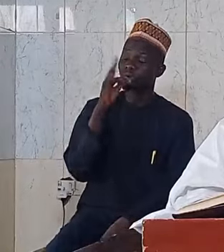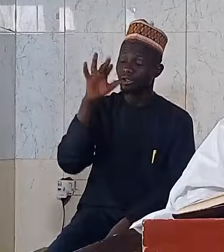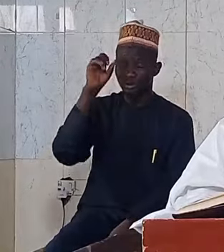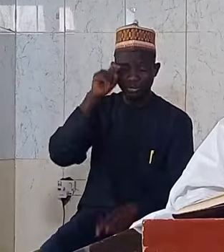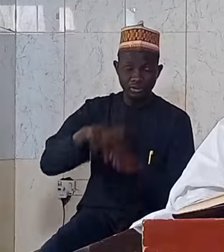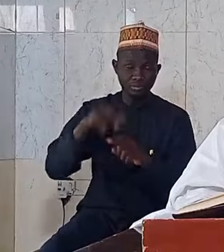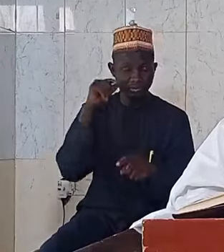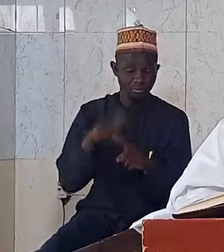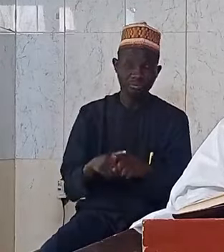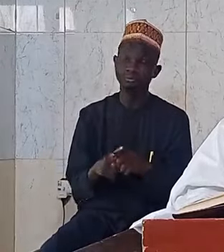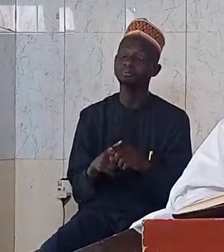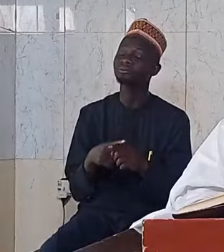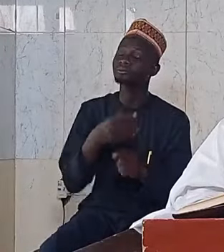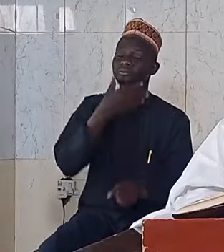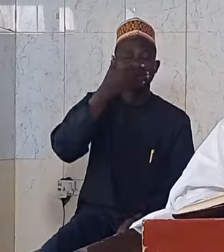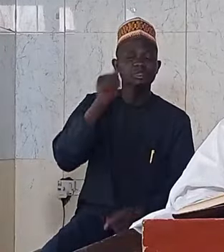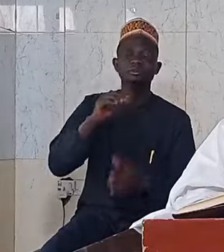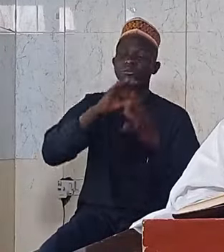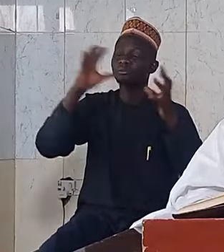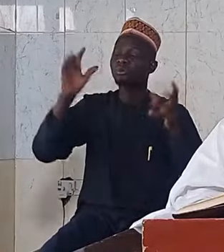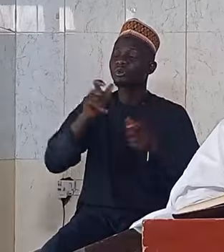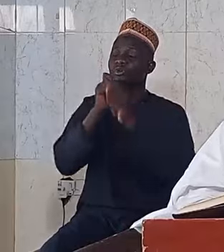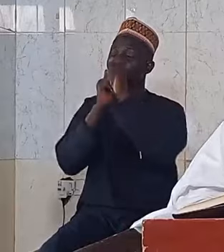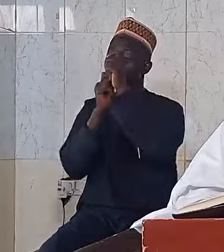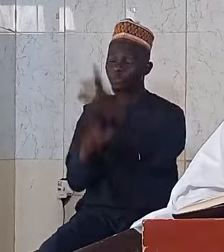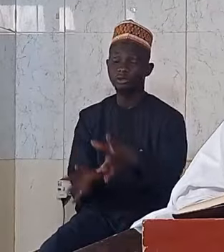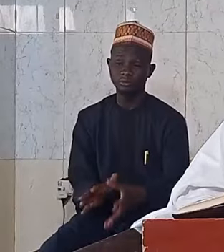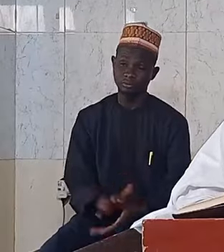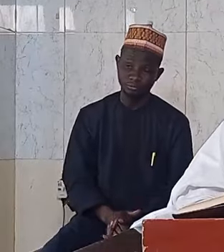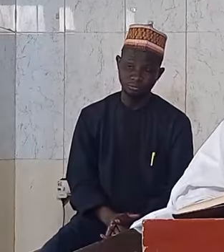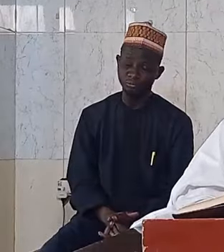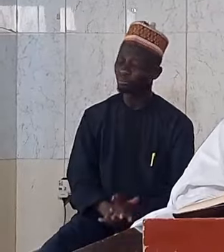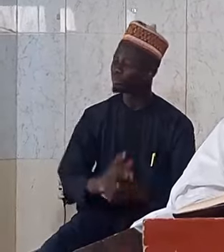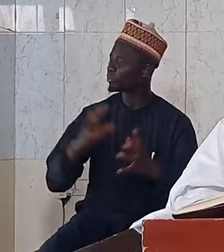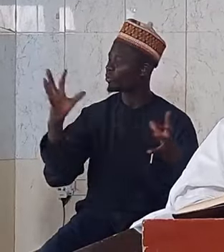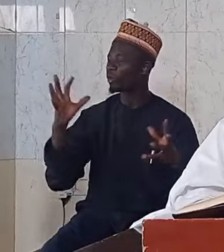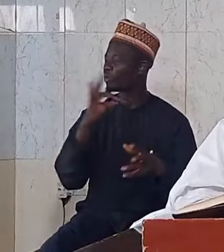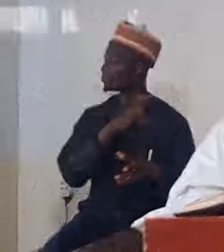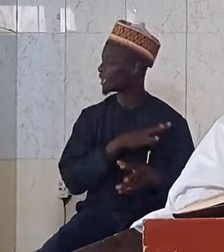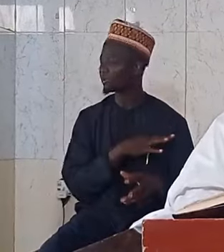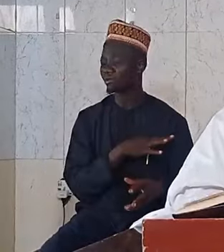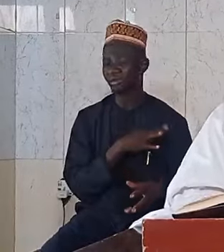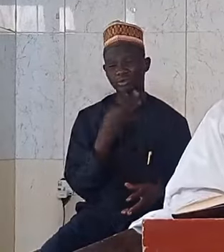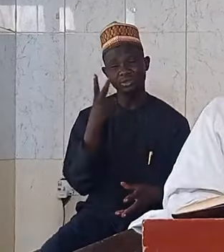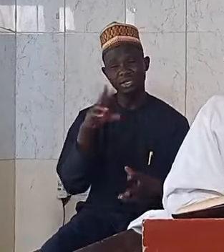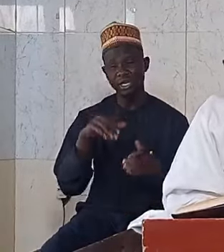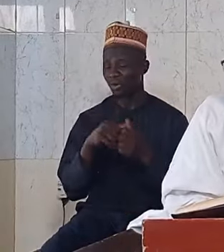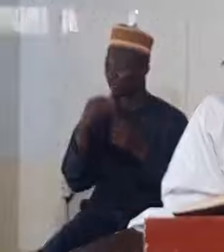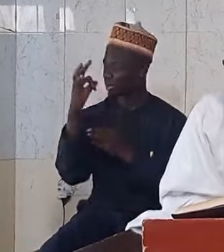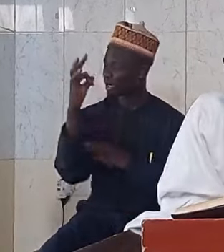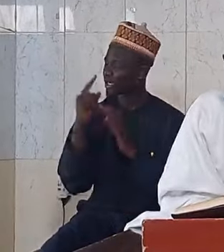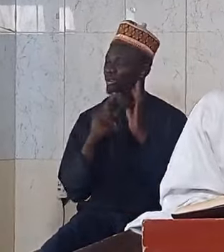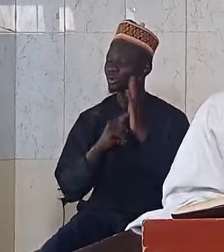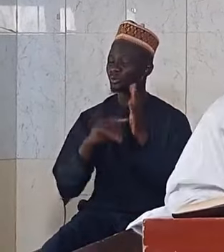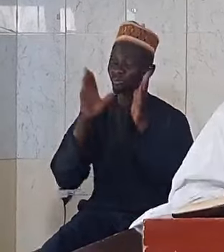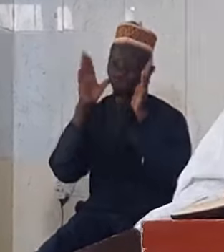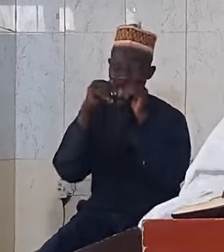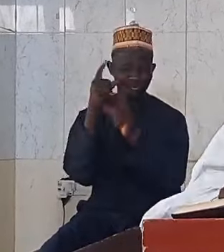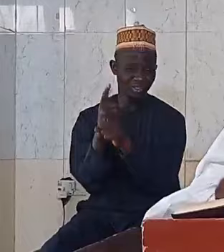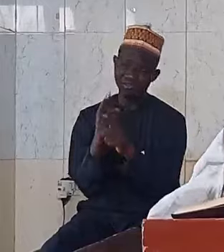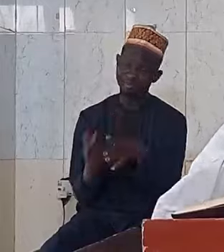su to a'zamu ajran yafi girman lada duba yadda Allah ke girmama haƙƙin masu rauni